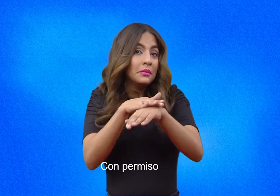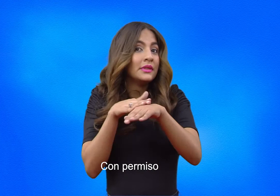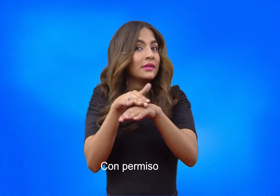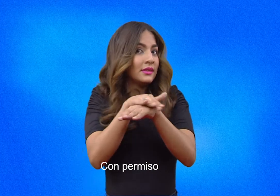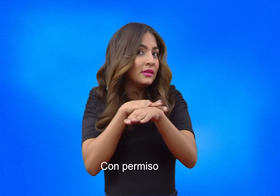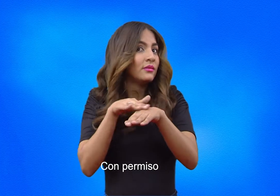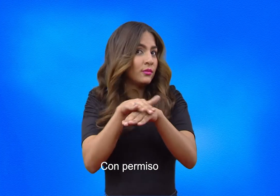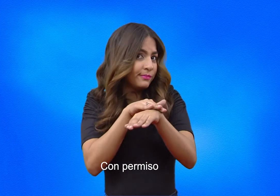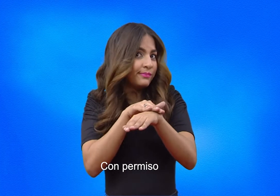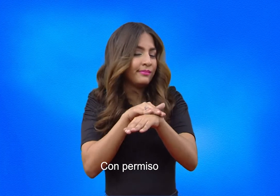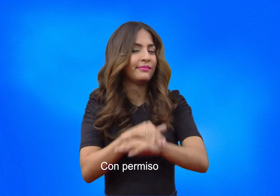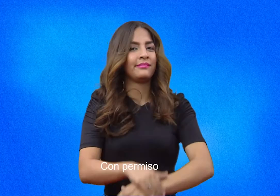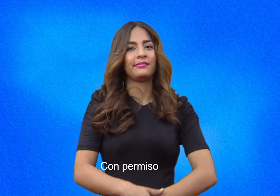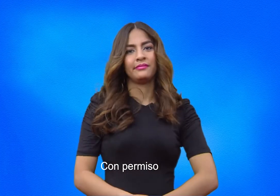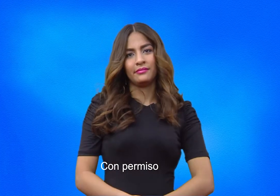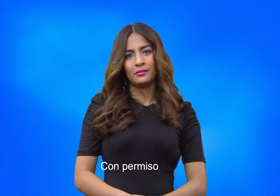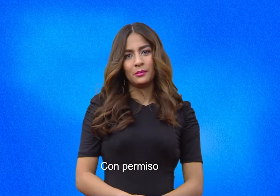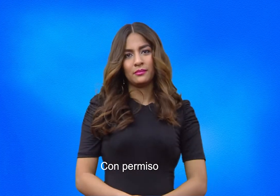Con permiso.